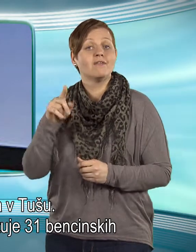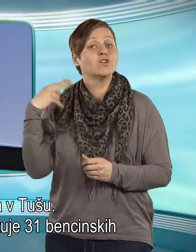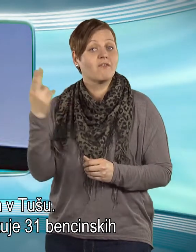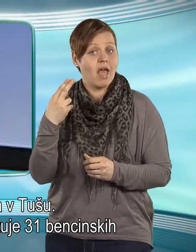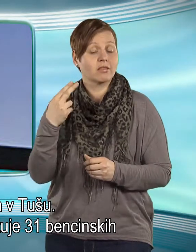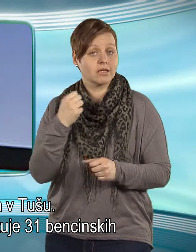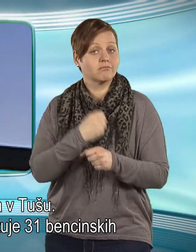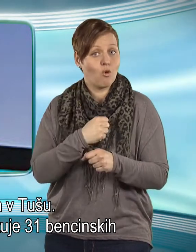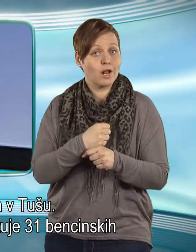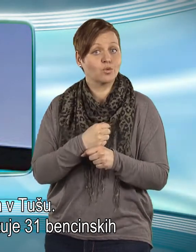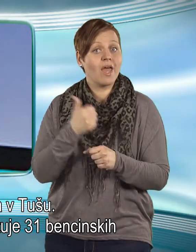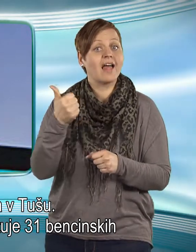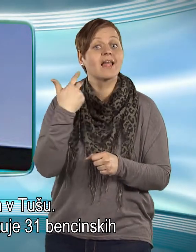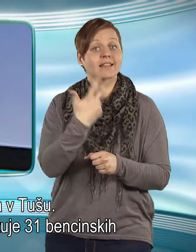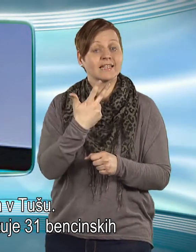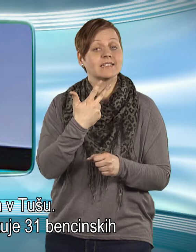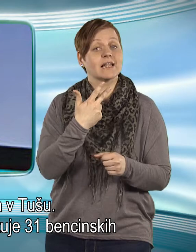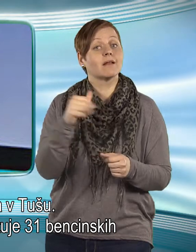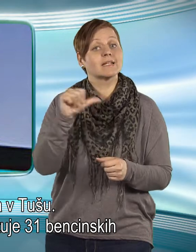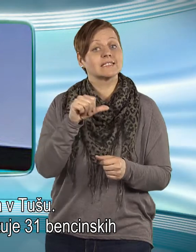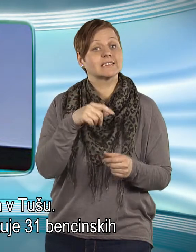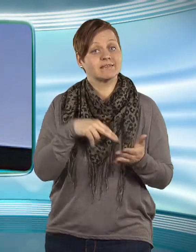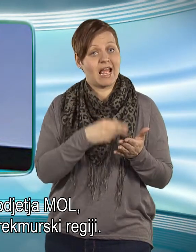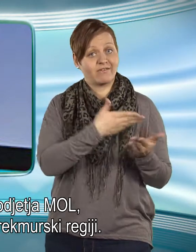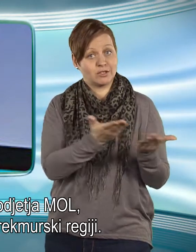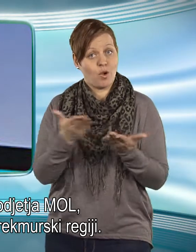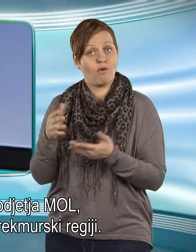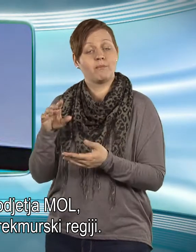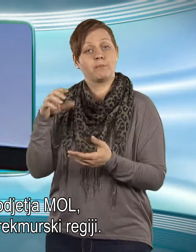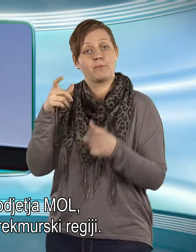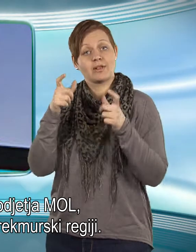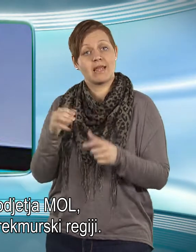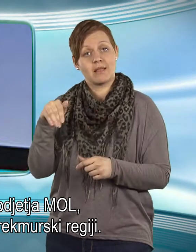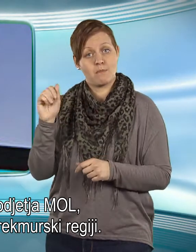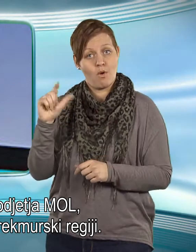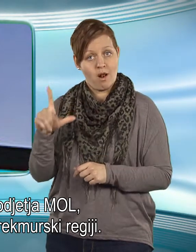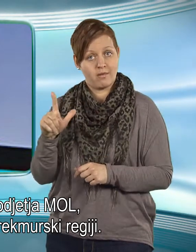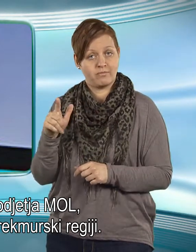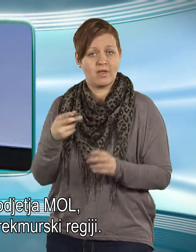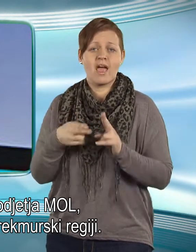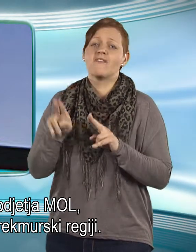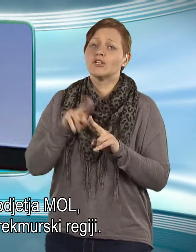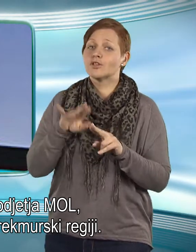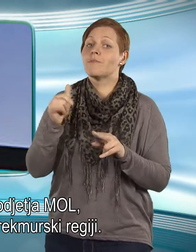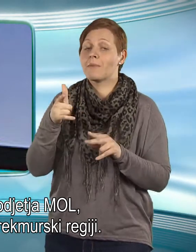V Sloveniji obratuje 31 bencinskih servisov podjetja MOL, večinoma v prekmurski